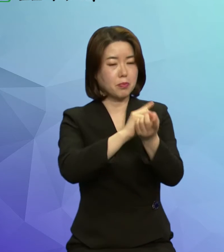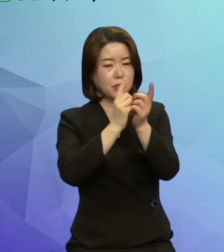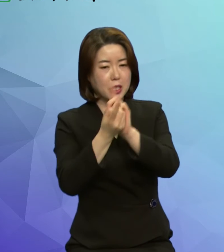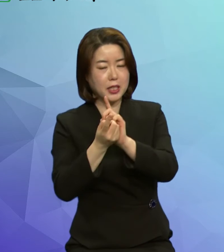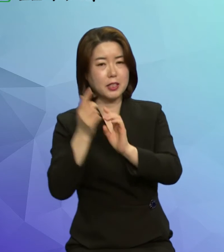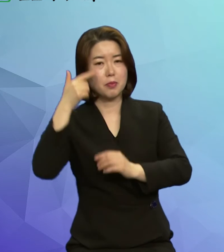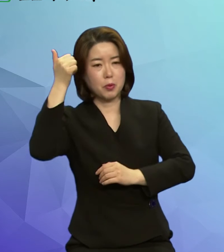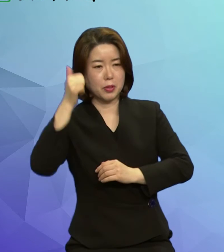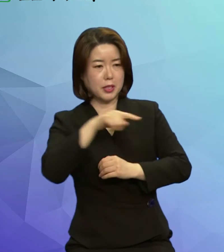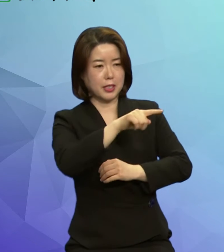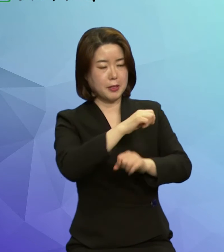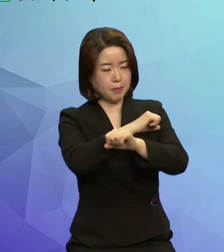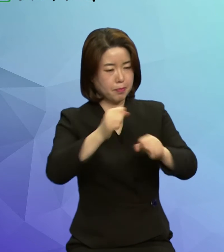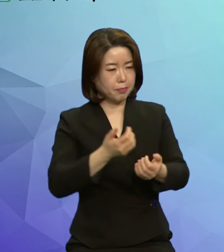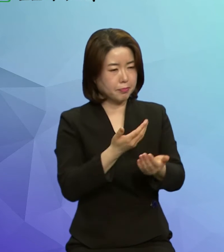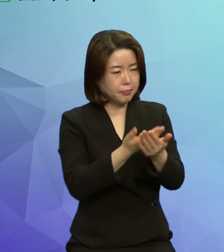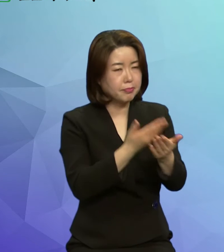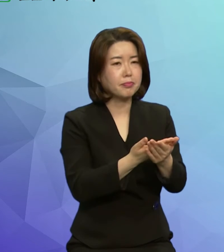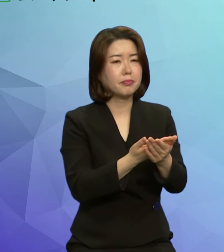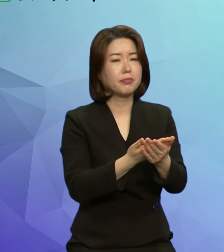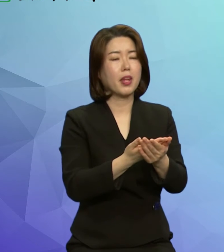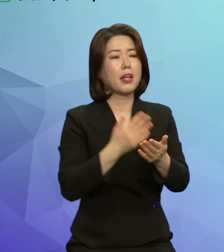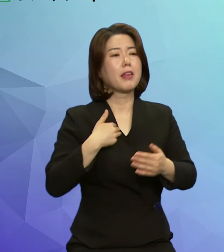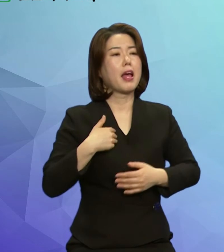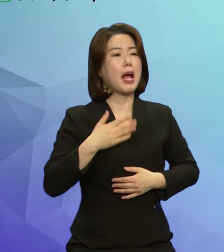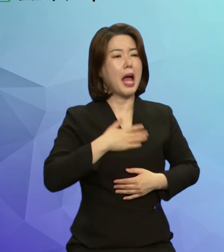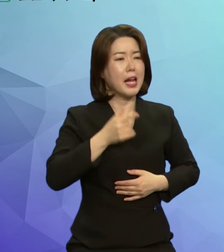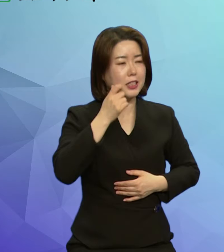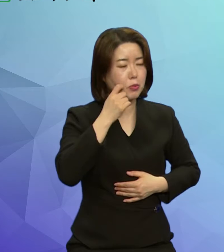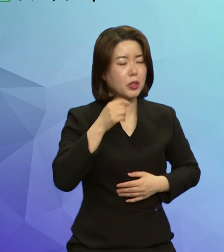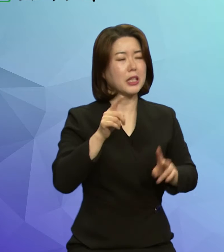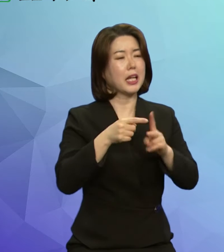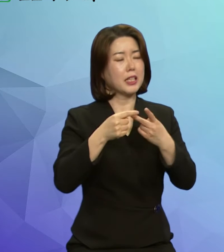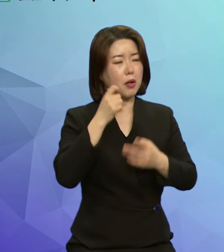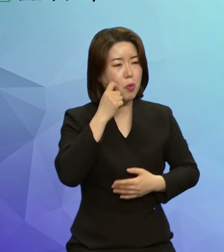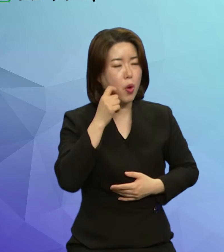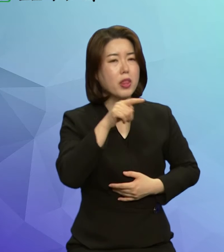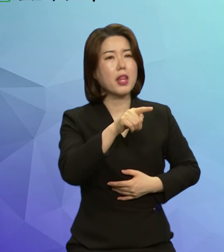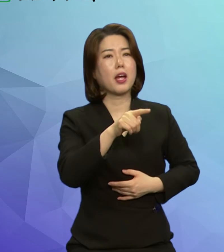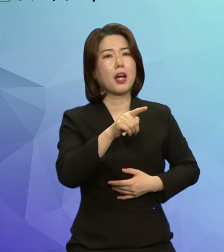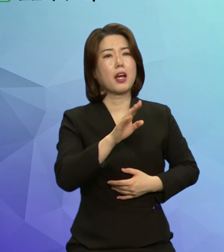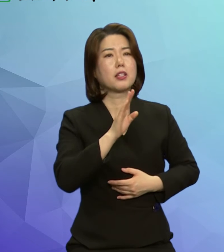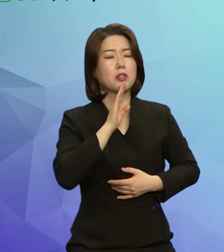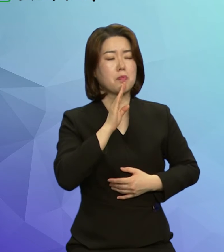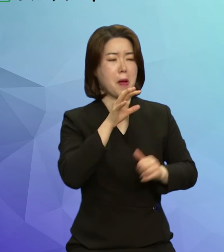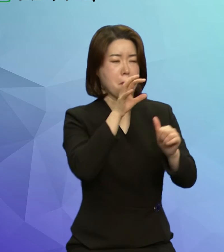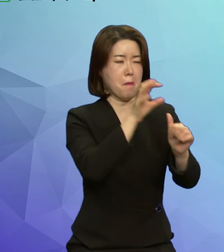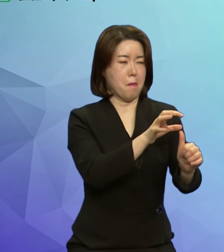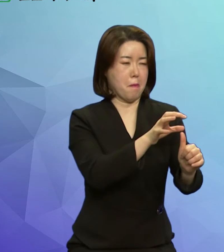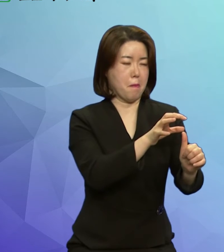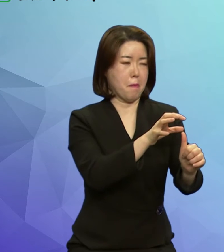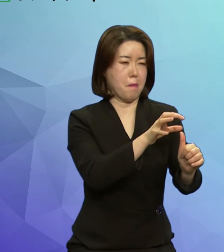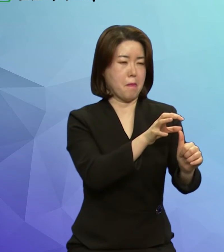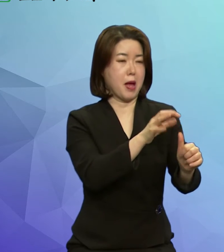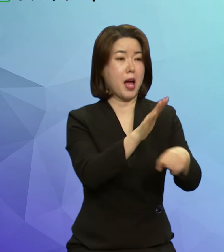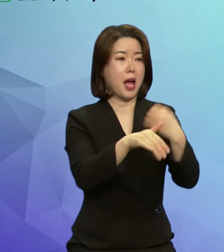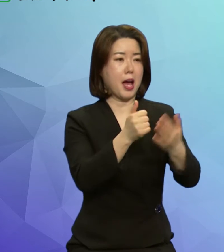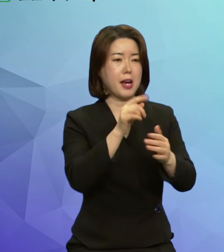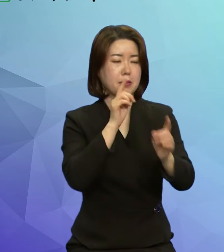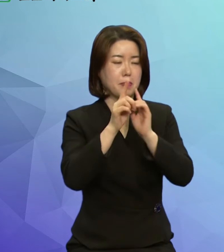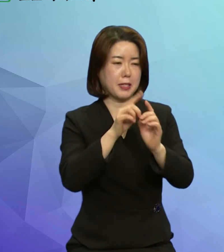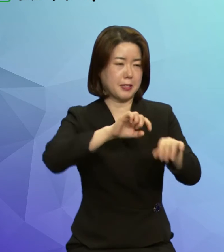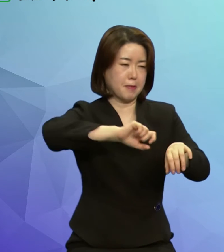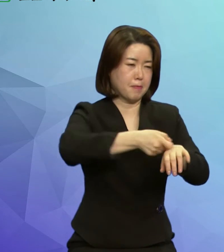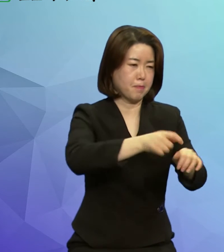구했습니다. 내가 알지 못해서, 내 마음을 이해하지 못해서 내가 너무 억압적으로 너에게 하나님의